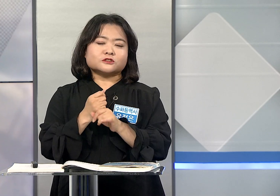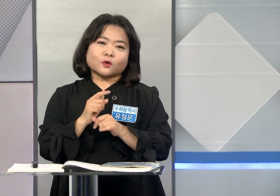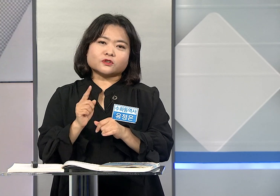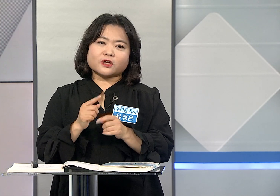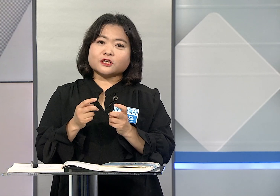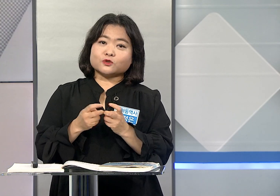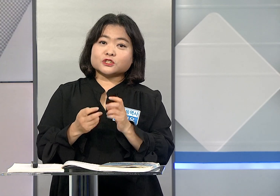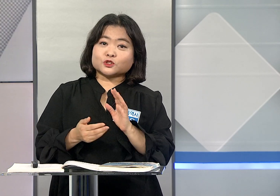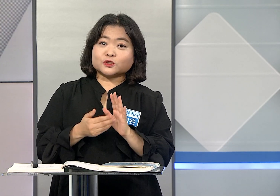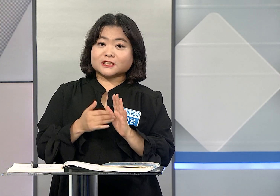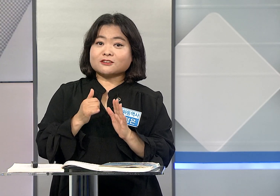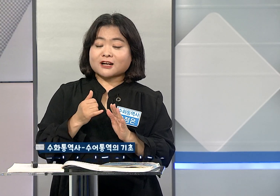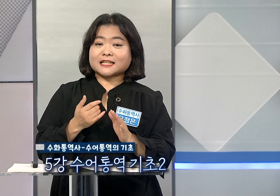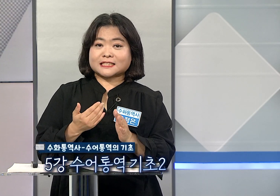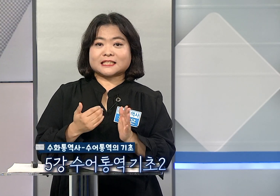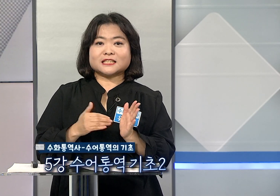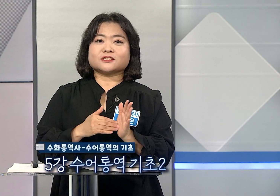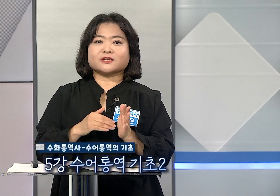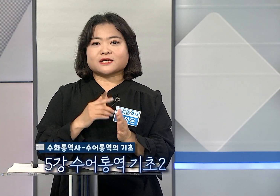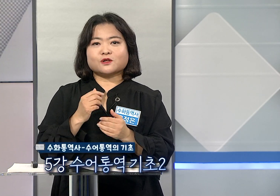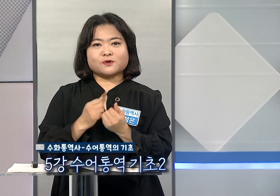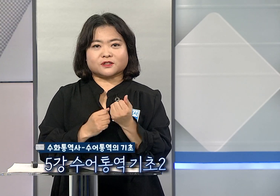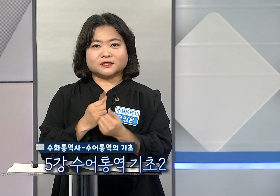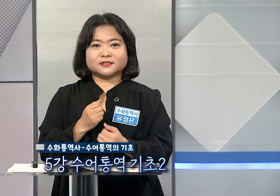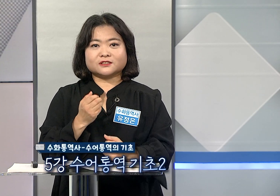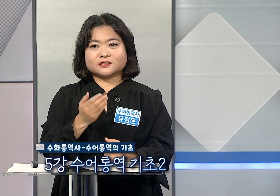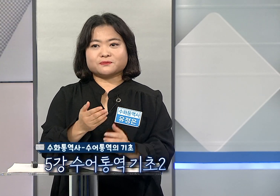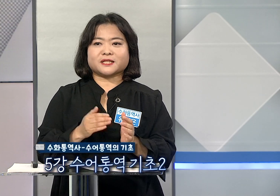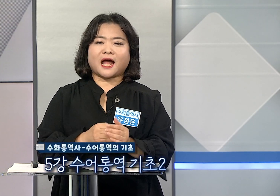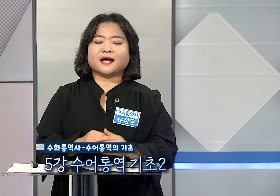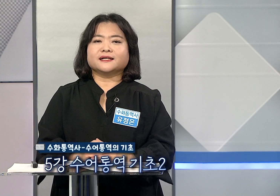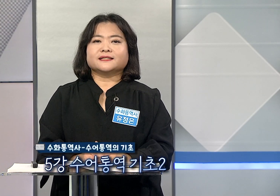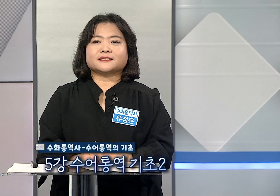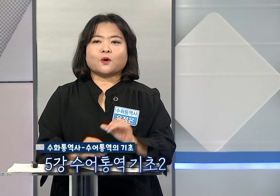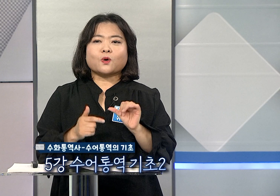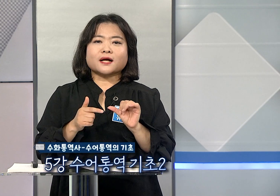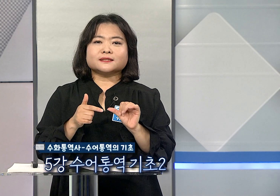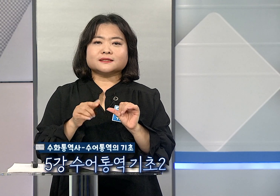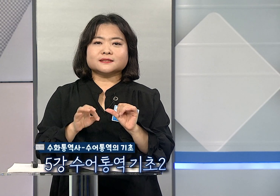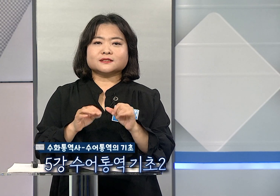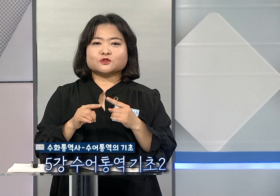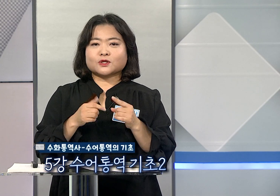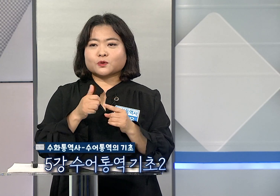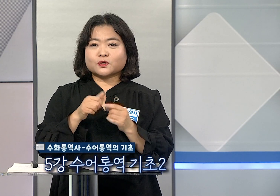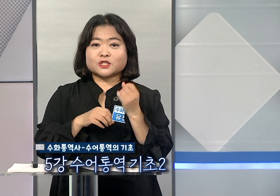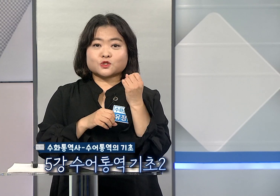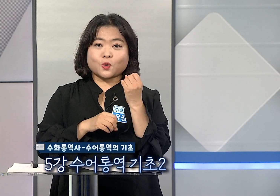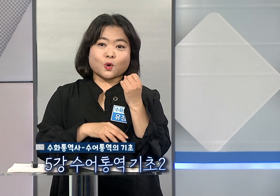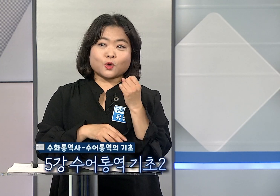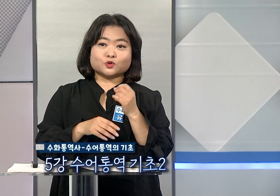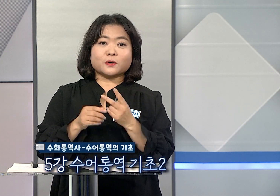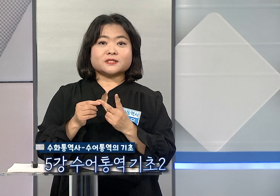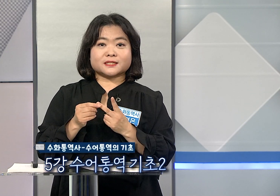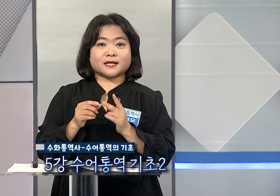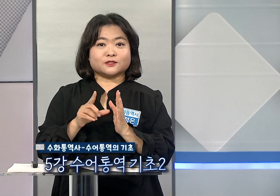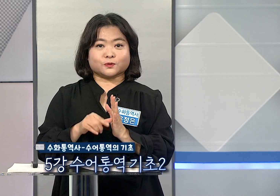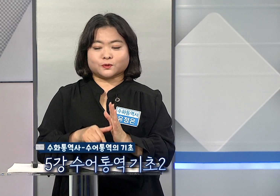또 어떻게 이루어지고 있는 것까지 저희가 설명을 드렸습니다. 자, 5강은 이제 수화통역 기초 두 번째